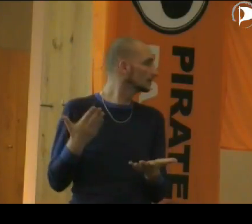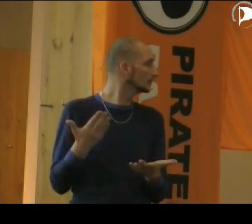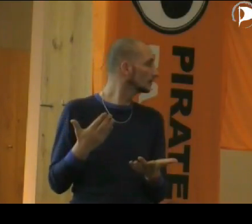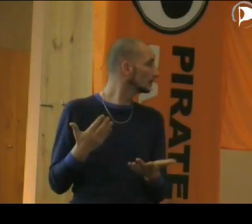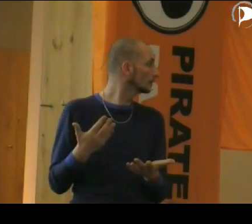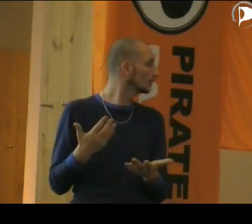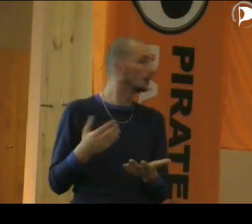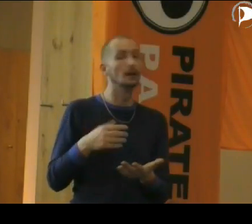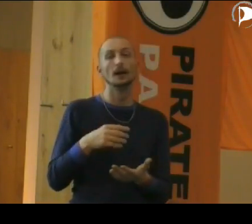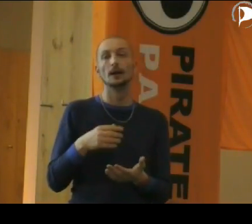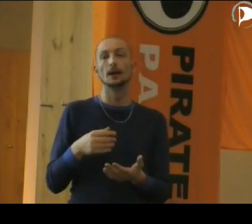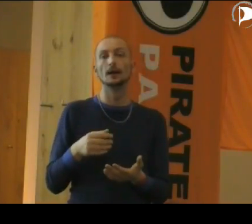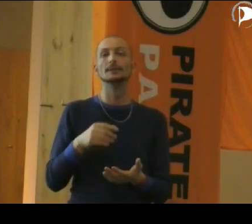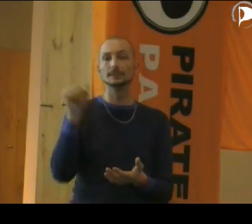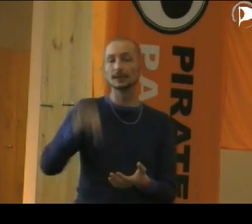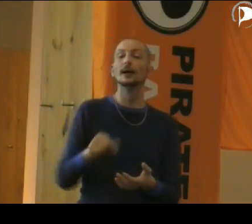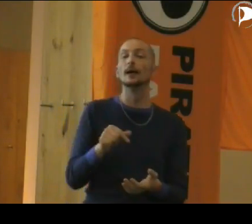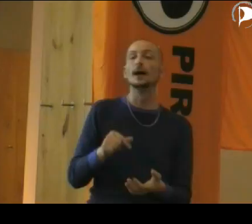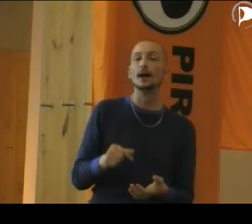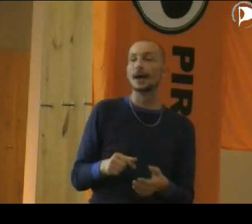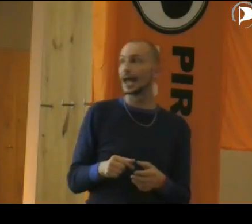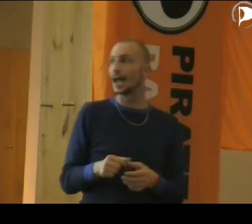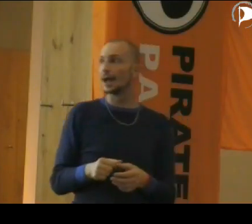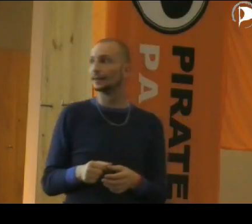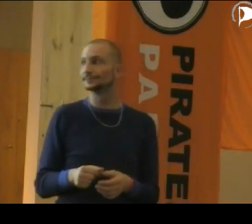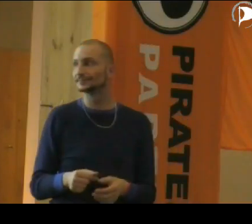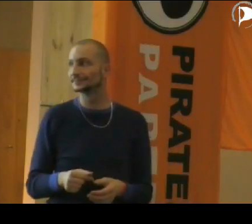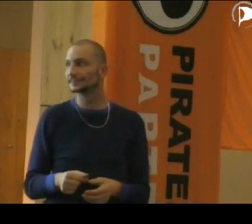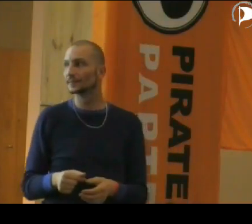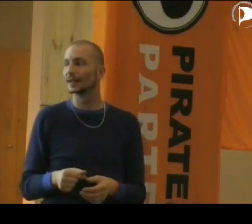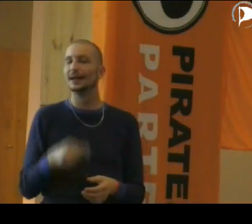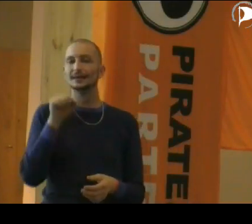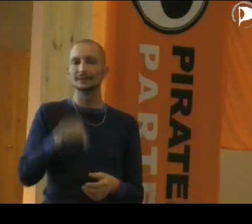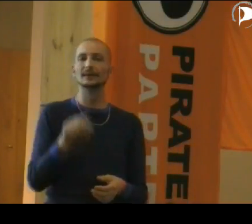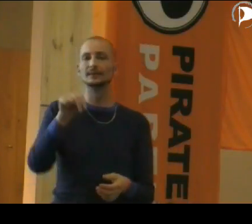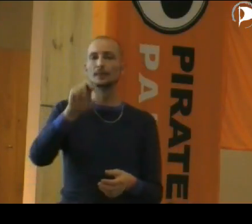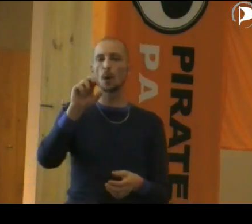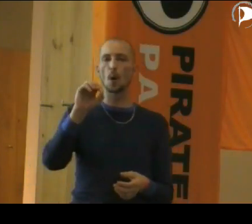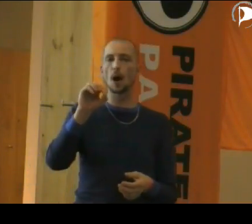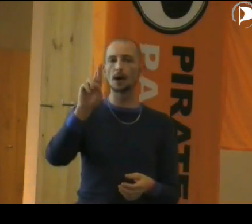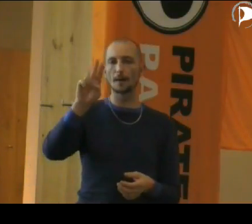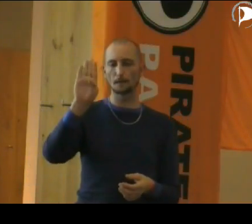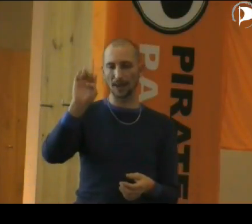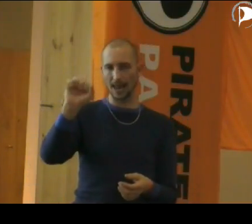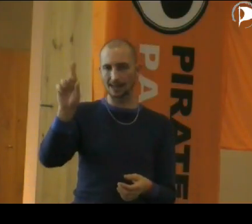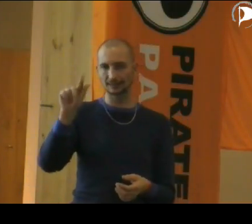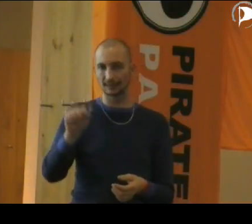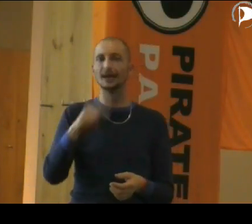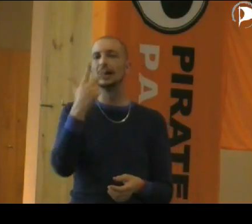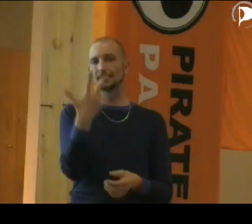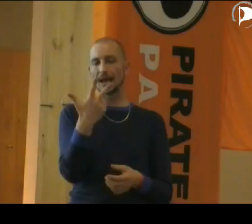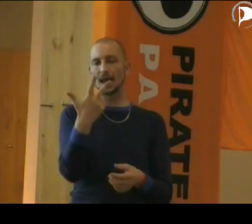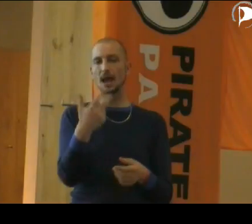werte norbert hense drei vorstandsmitglieder in kreisverbänden